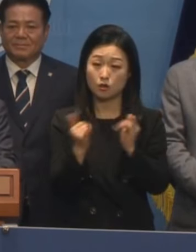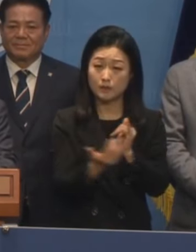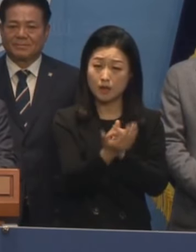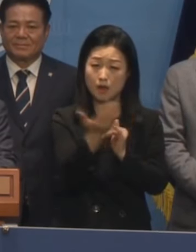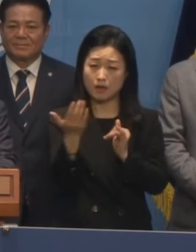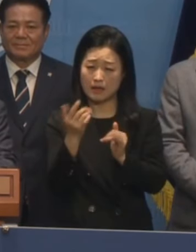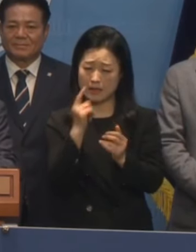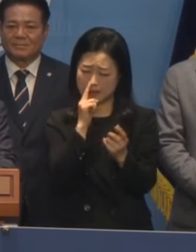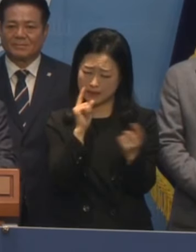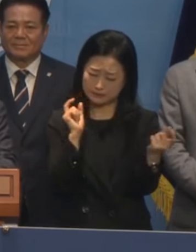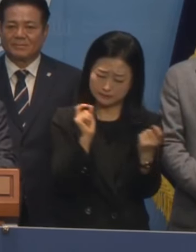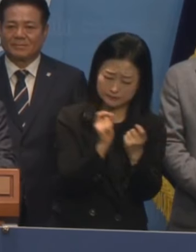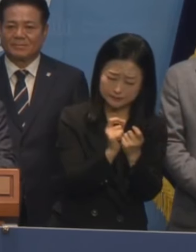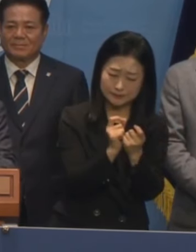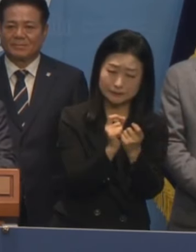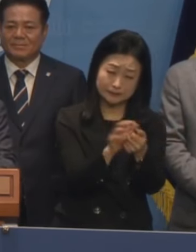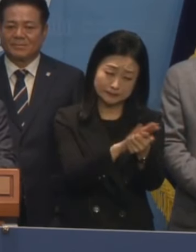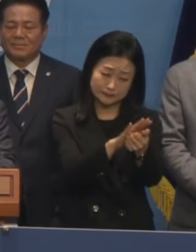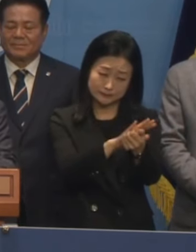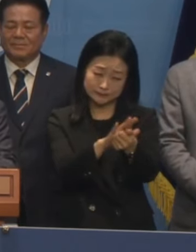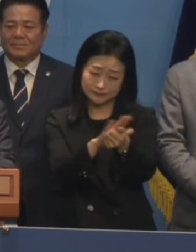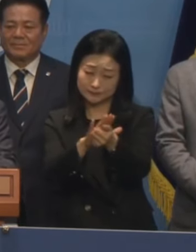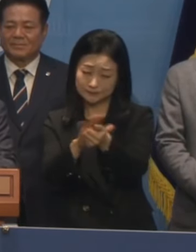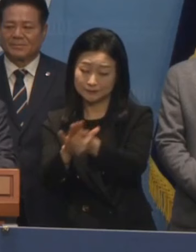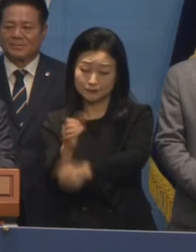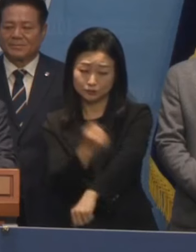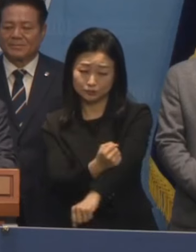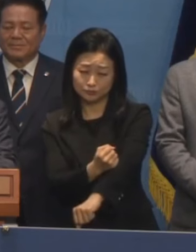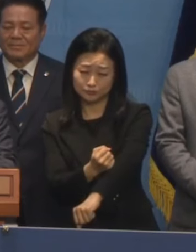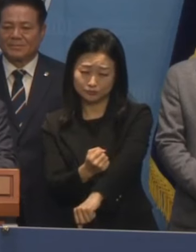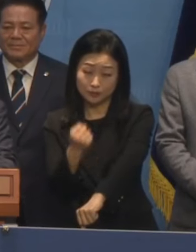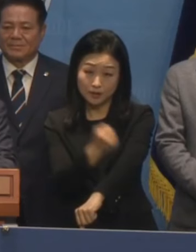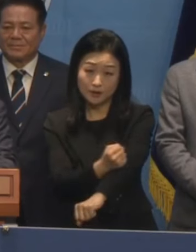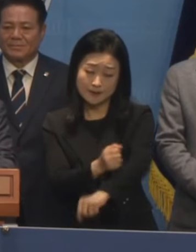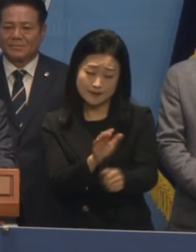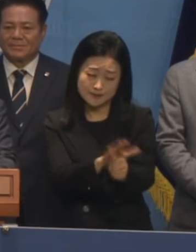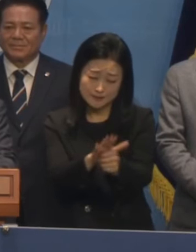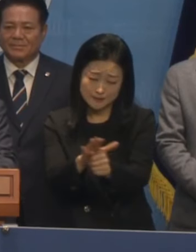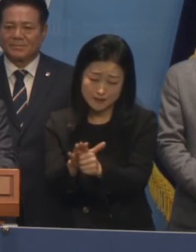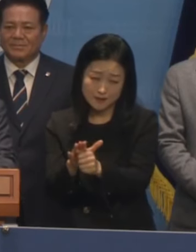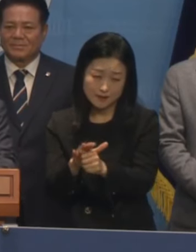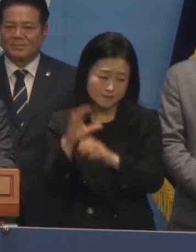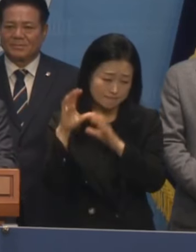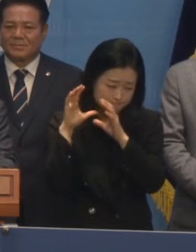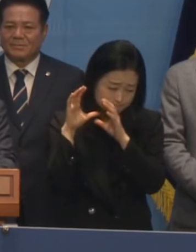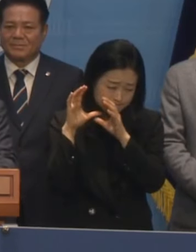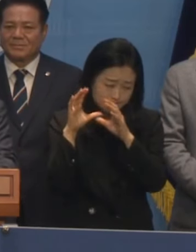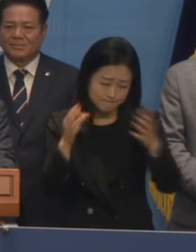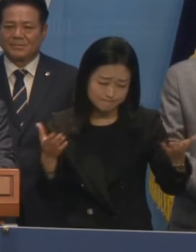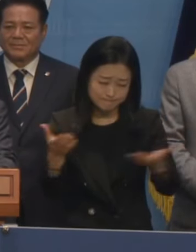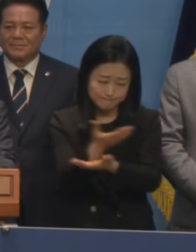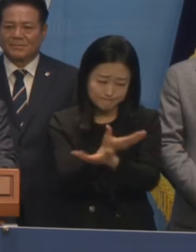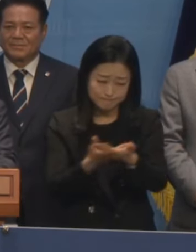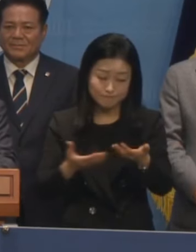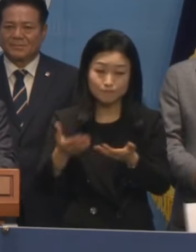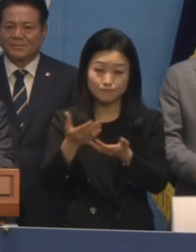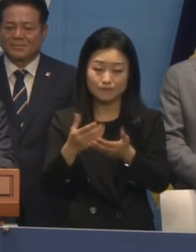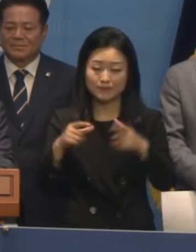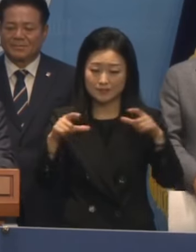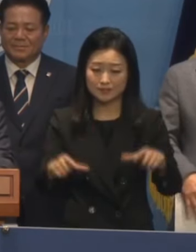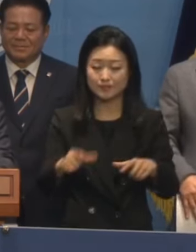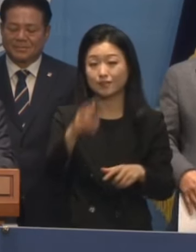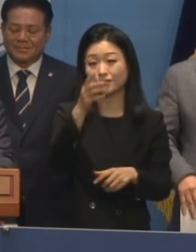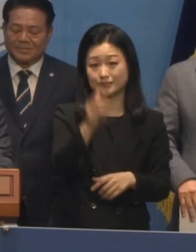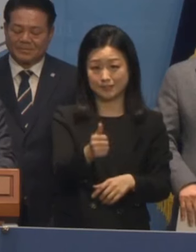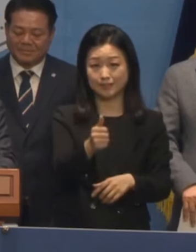가장 가까운 삶의 현장에서 들의 목 기울이며 함께 호흡하며 살아가고 있는